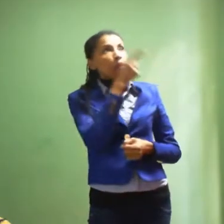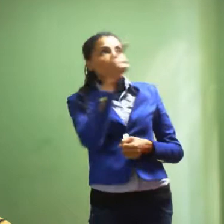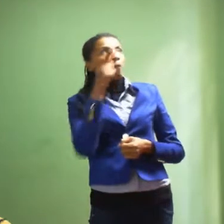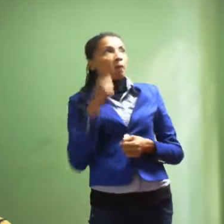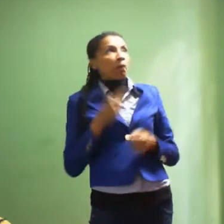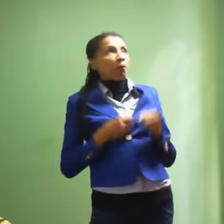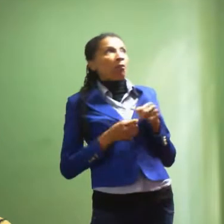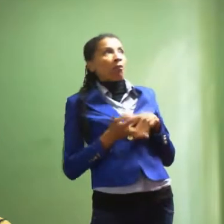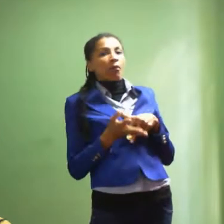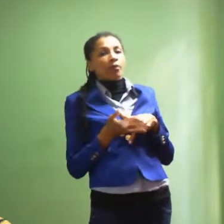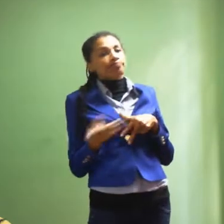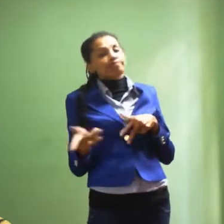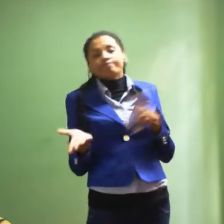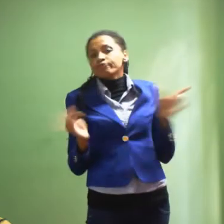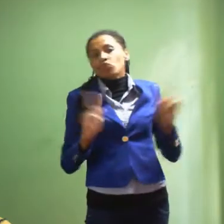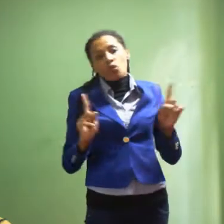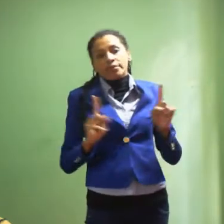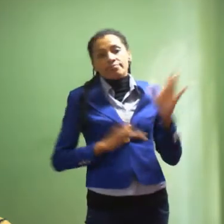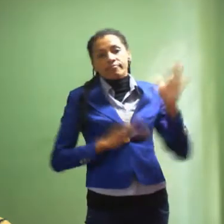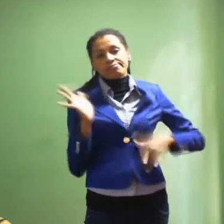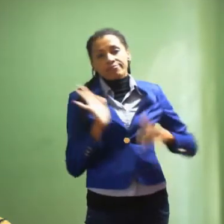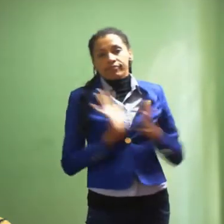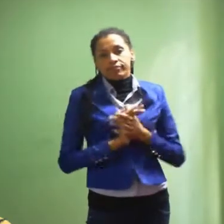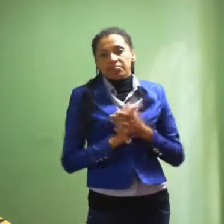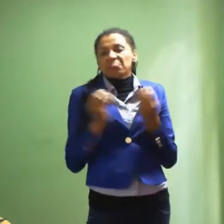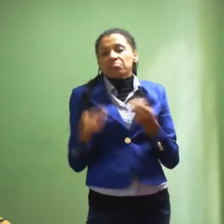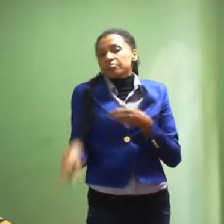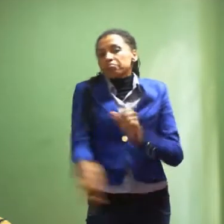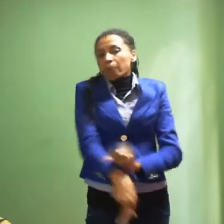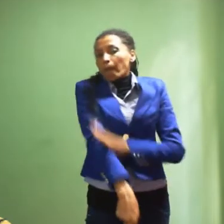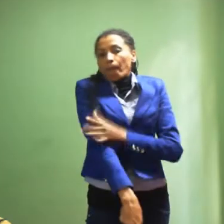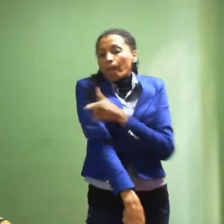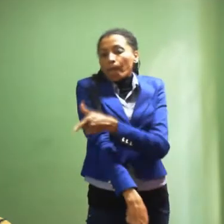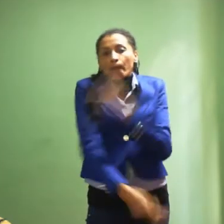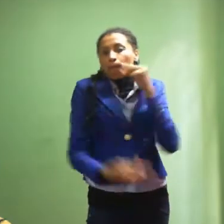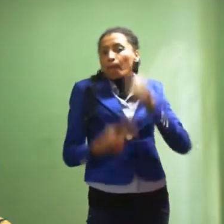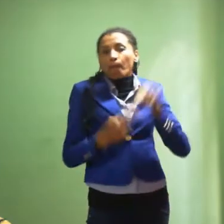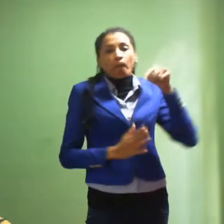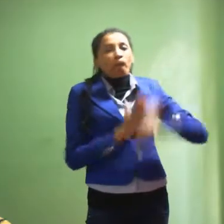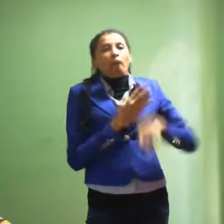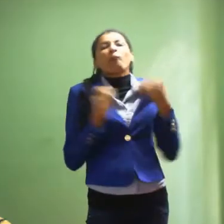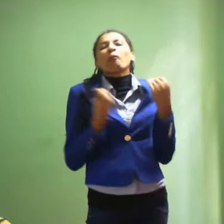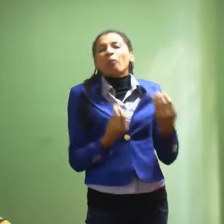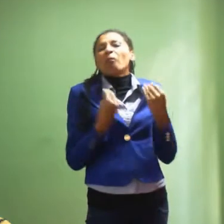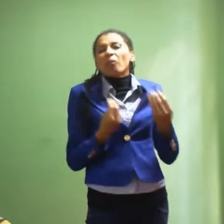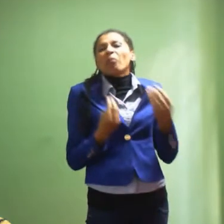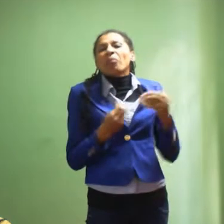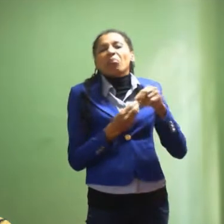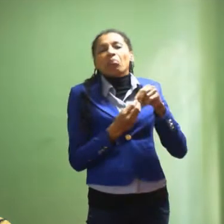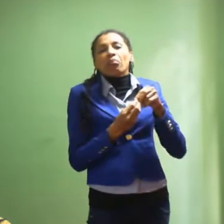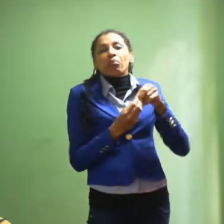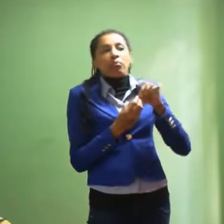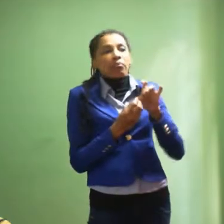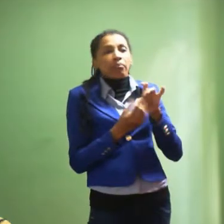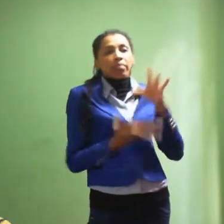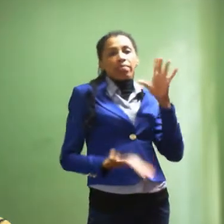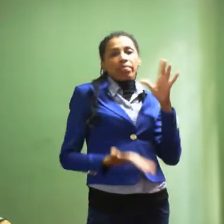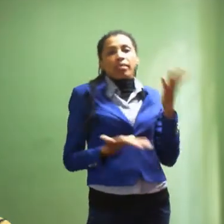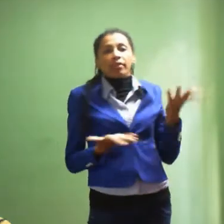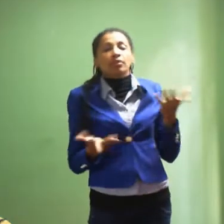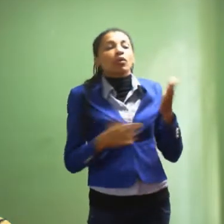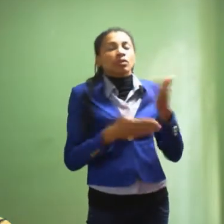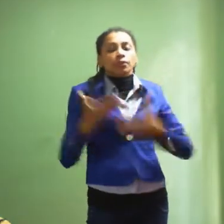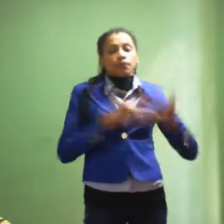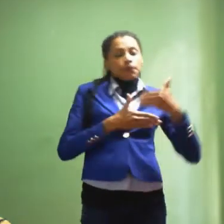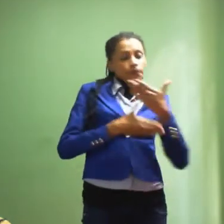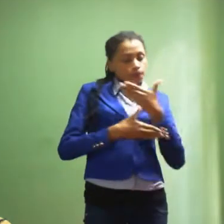entonces estamos haciendo las cosas mal, no es significativo, no tiene sentido para ellos, y entonces nos toca devolvernos en el proceso y